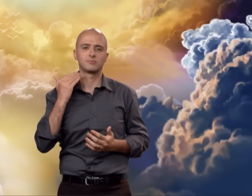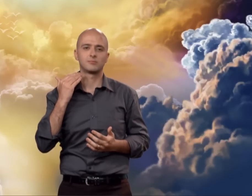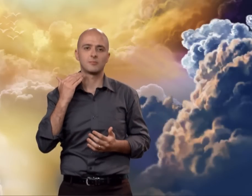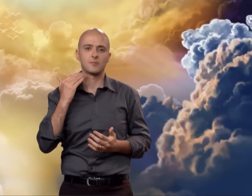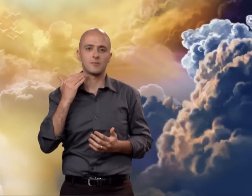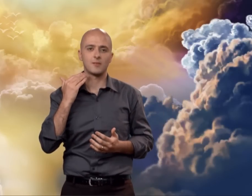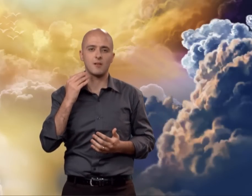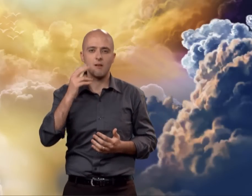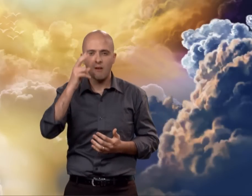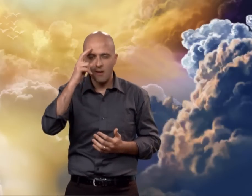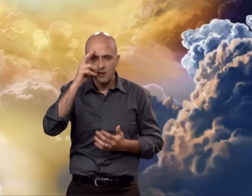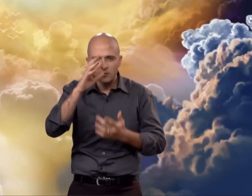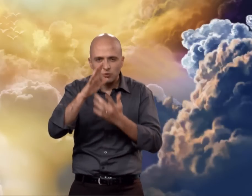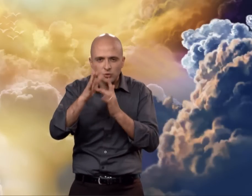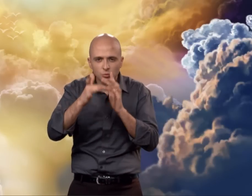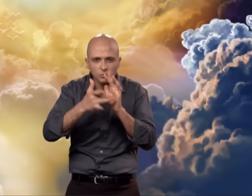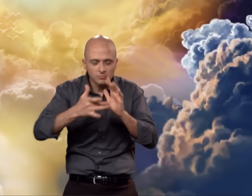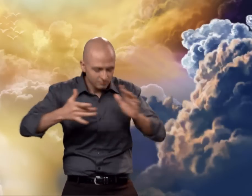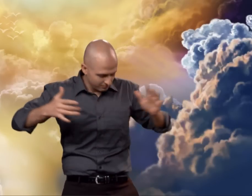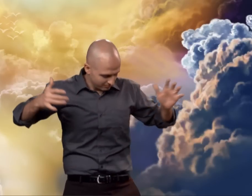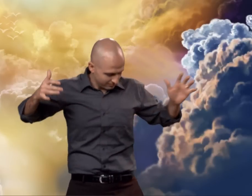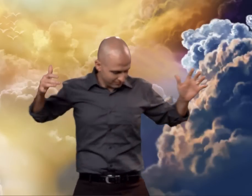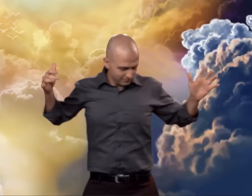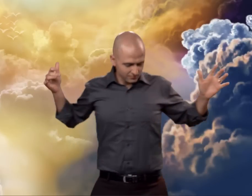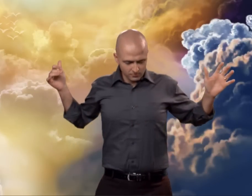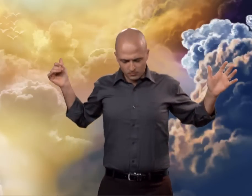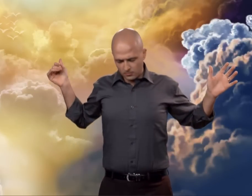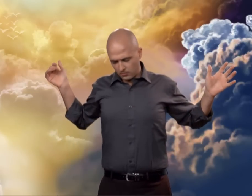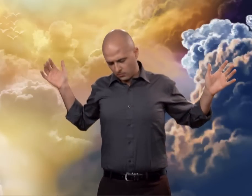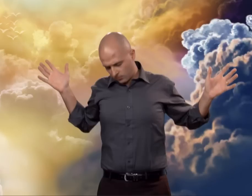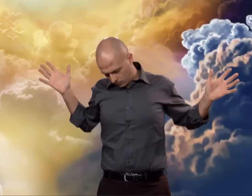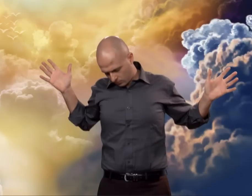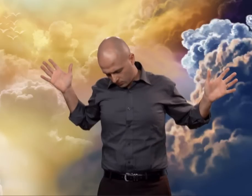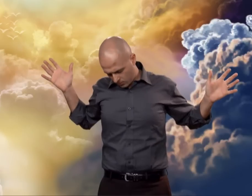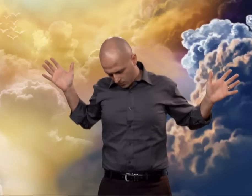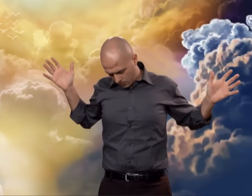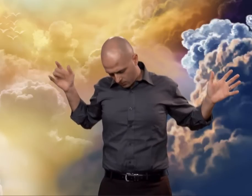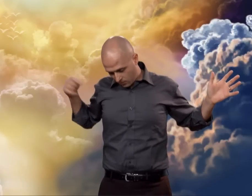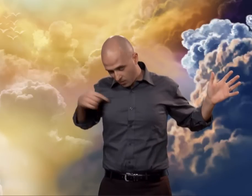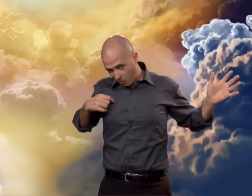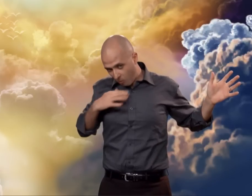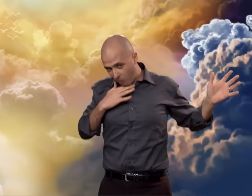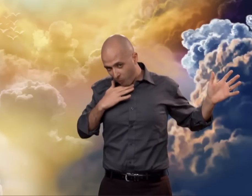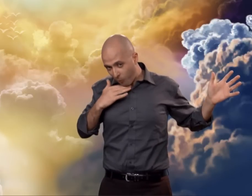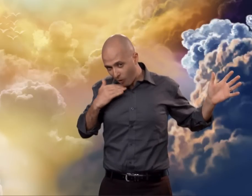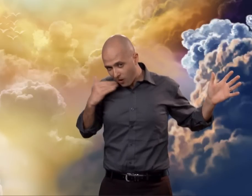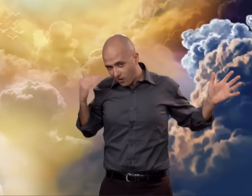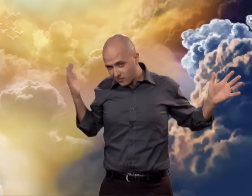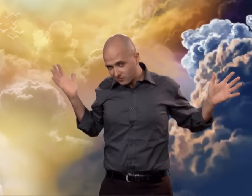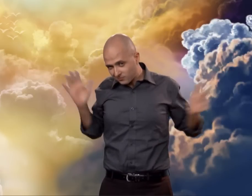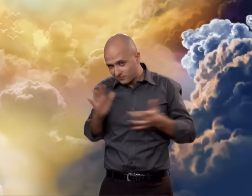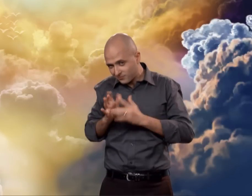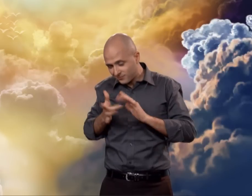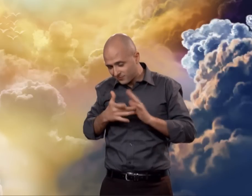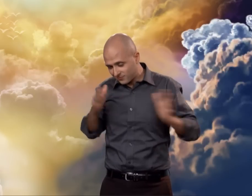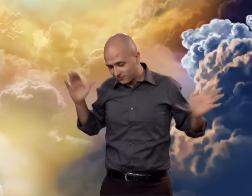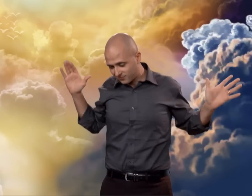A teoria da imortalidade da alma foi uma das falsidades que Roma tomou emprestadas do paganismo. Lutero